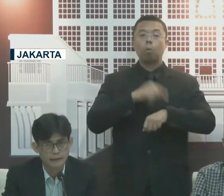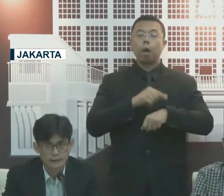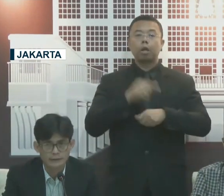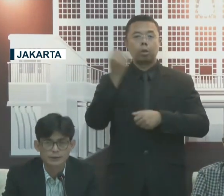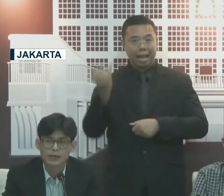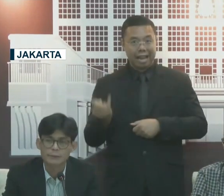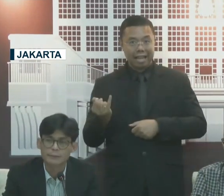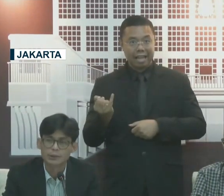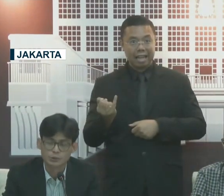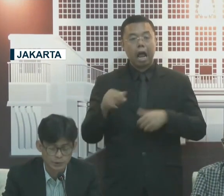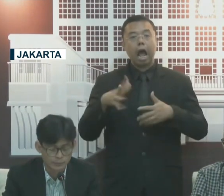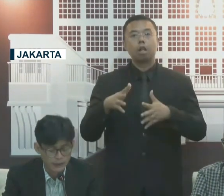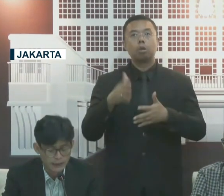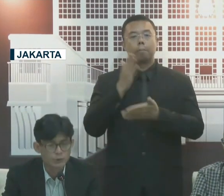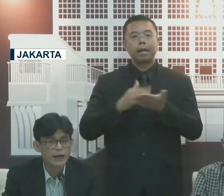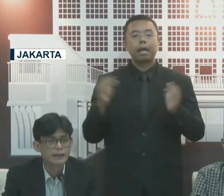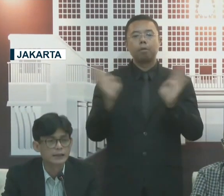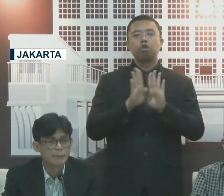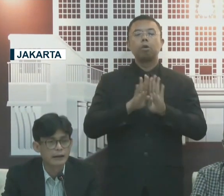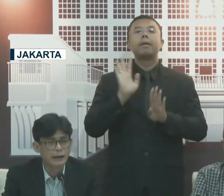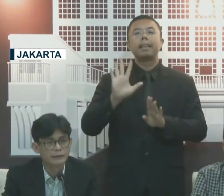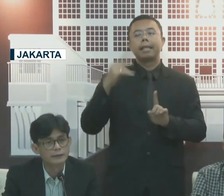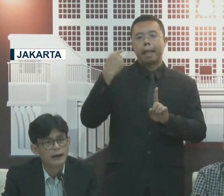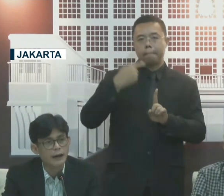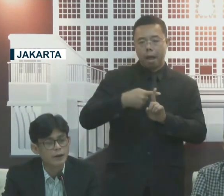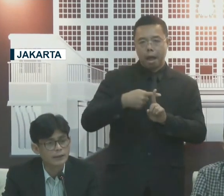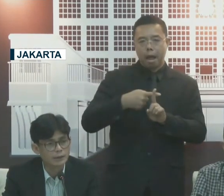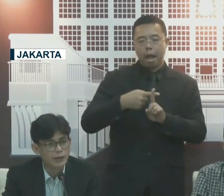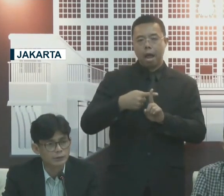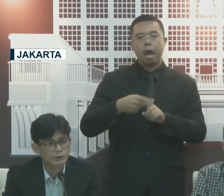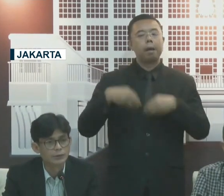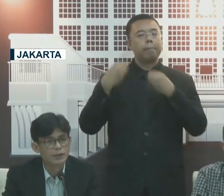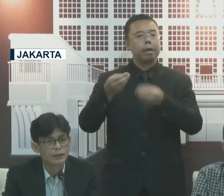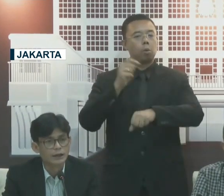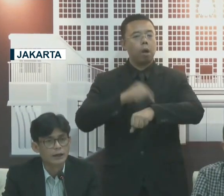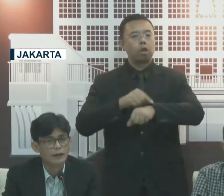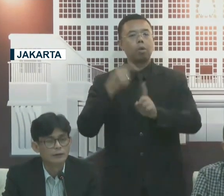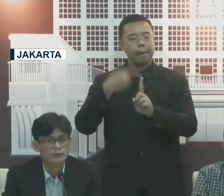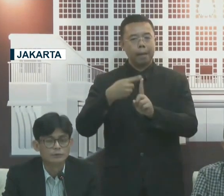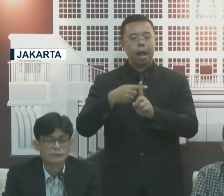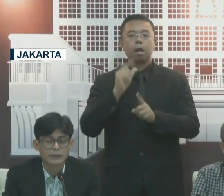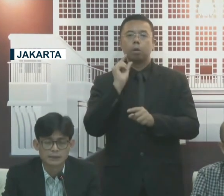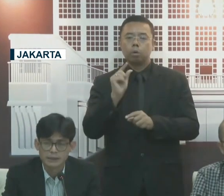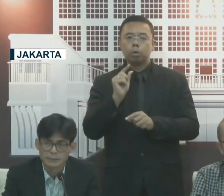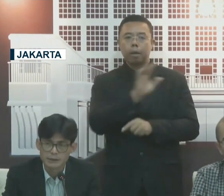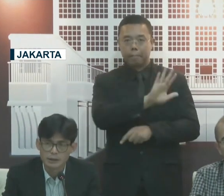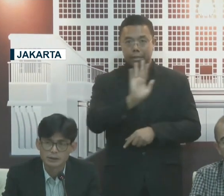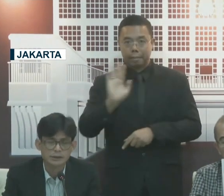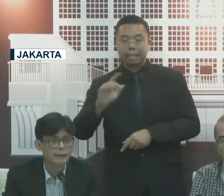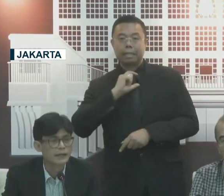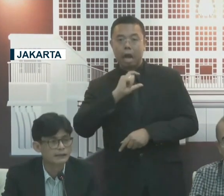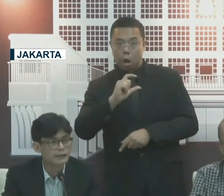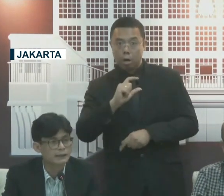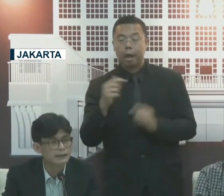segmen terakhir yaitu segmen penutup itu akan ditambahkan alokasi waktu ee untuk masing-masing